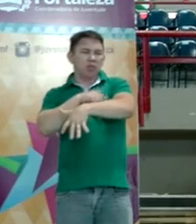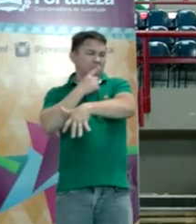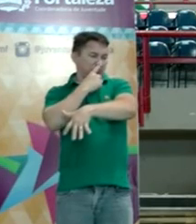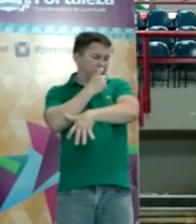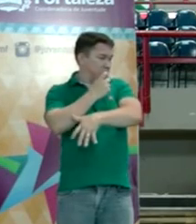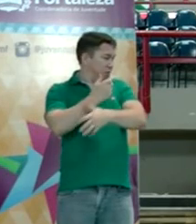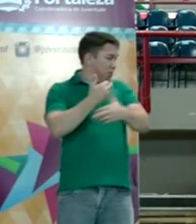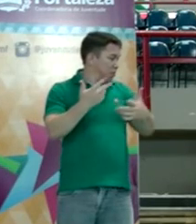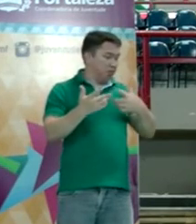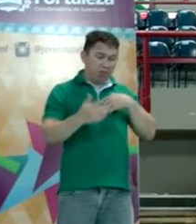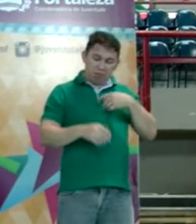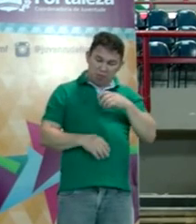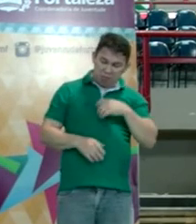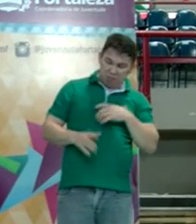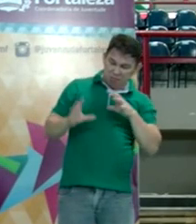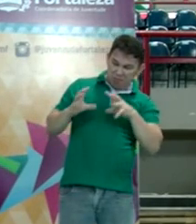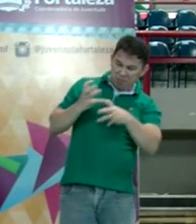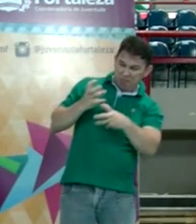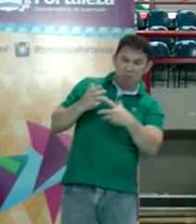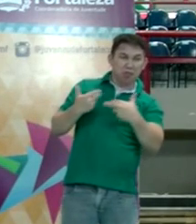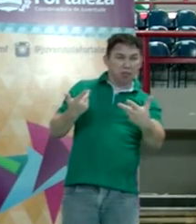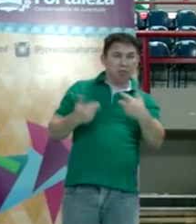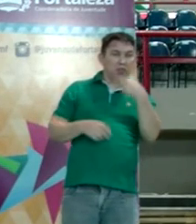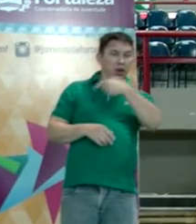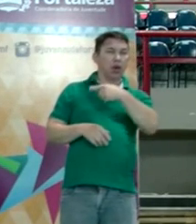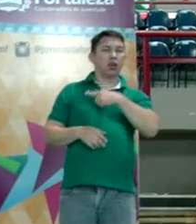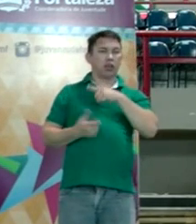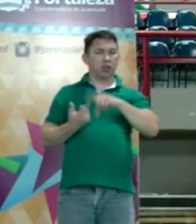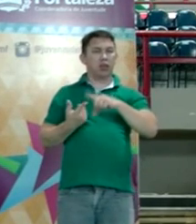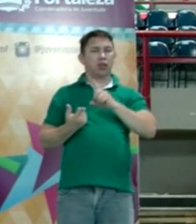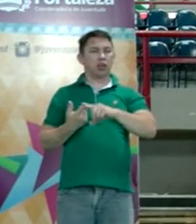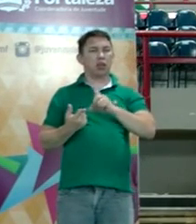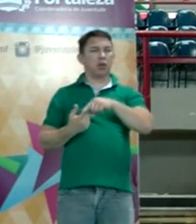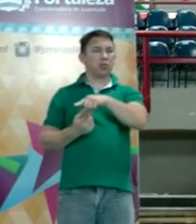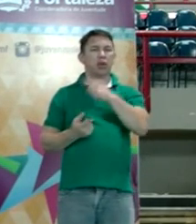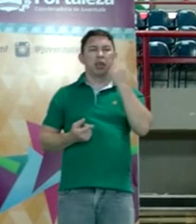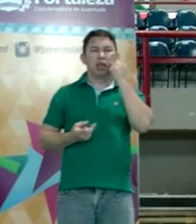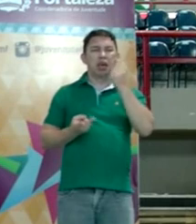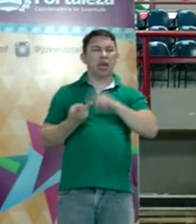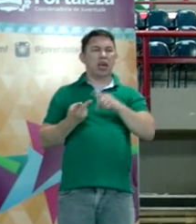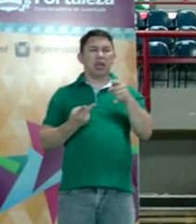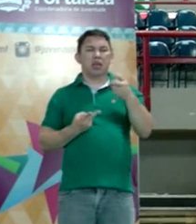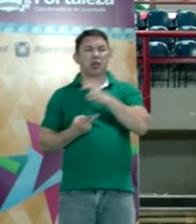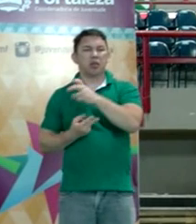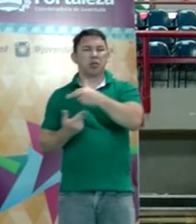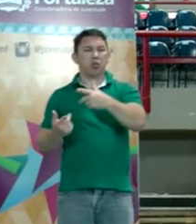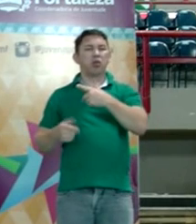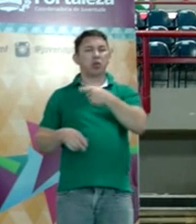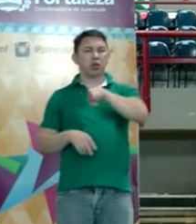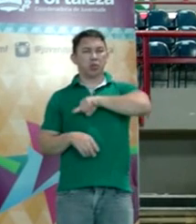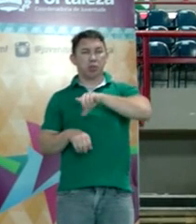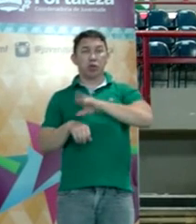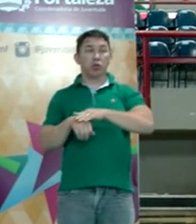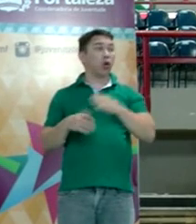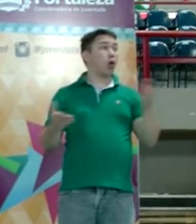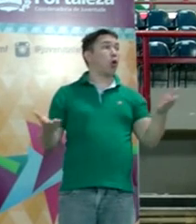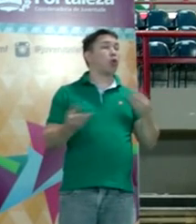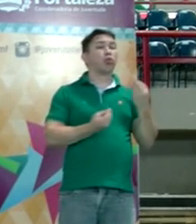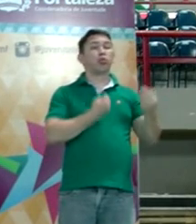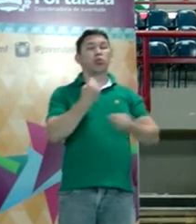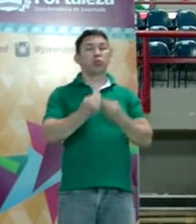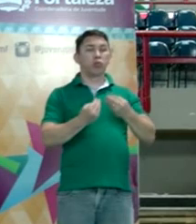mau cheiro, aparência ruim, traz animais que causam doenças. O que nós estamos tentando fazer hoje